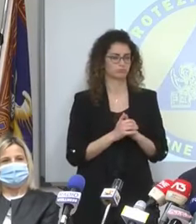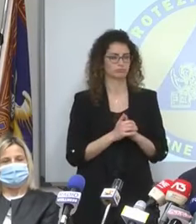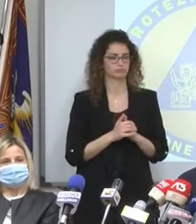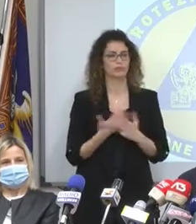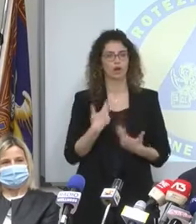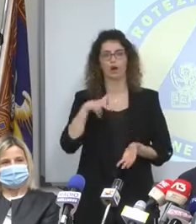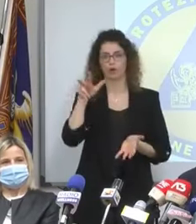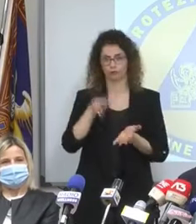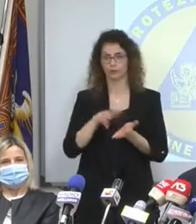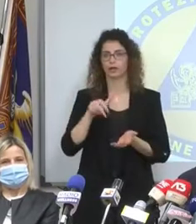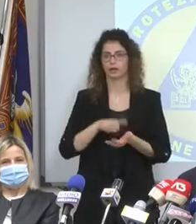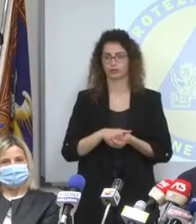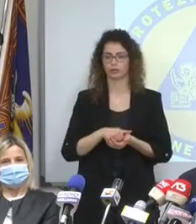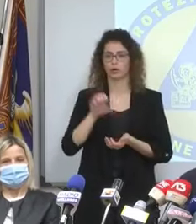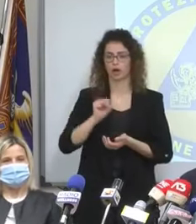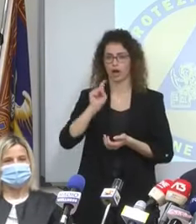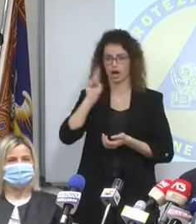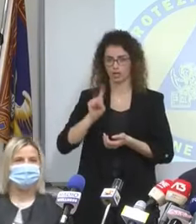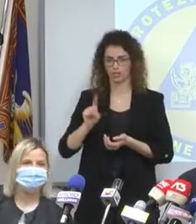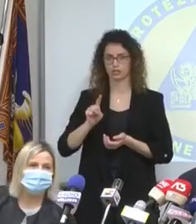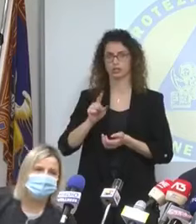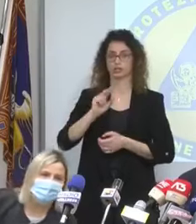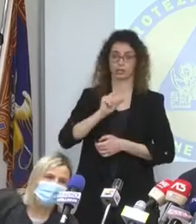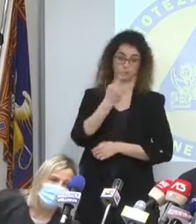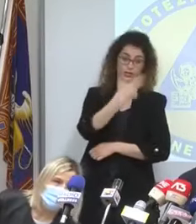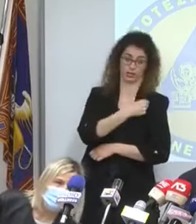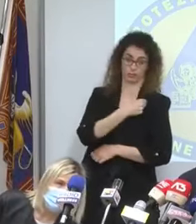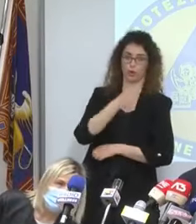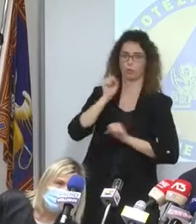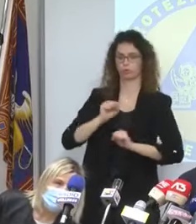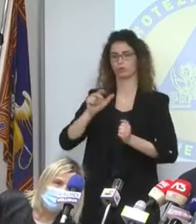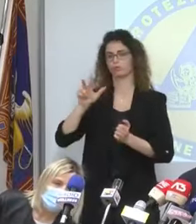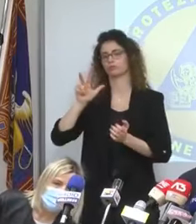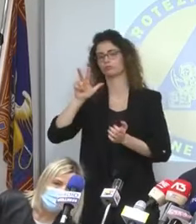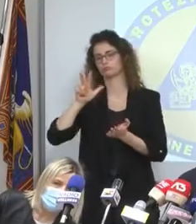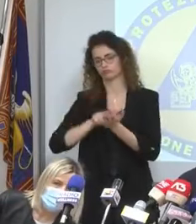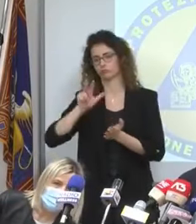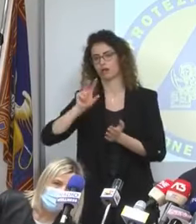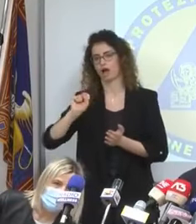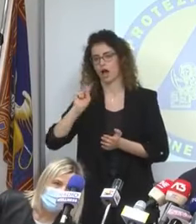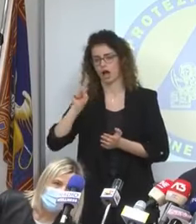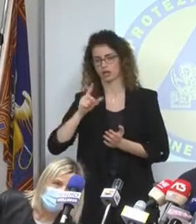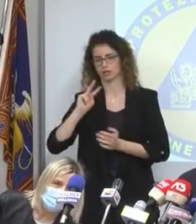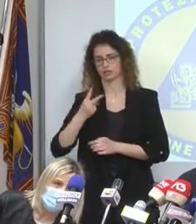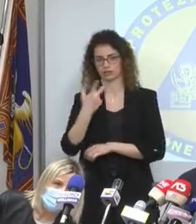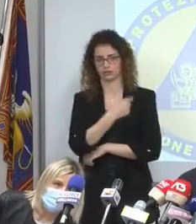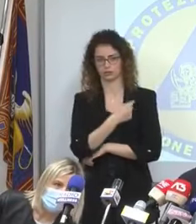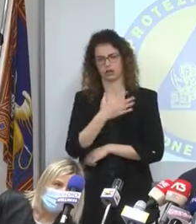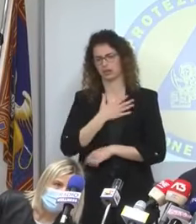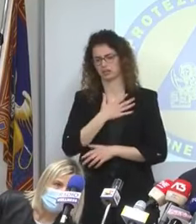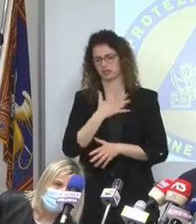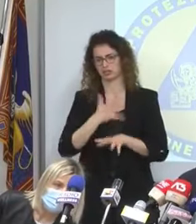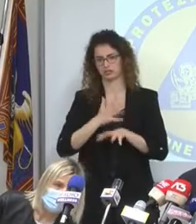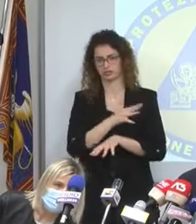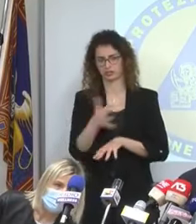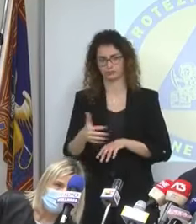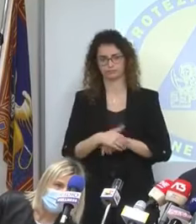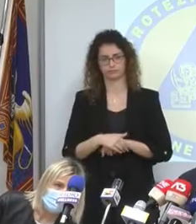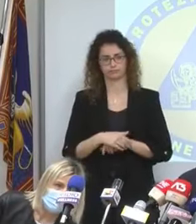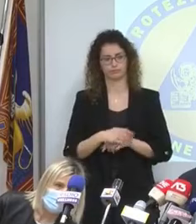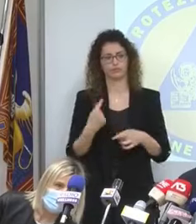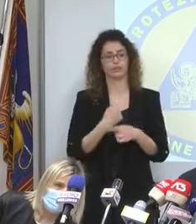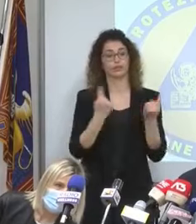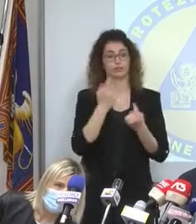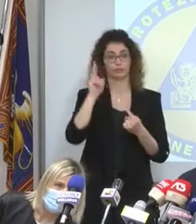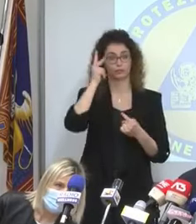Sì, quindi è confermato AstraZeneca su AstraZeneca in seconda dose, a prescindere dall'età. Questo fatto dalla Francia